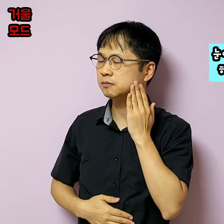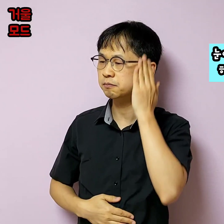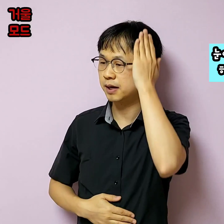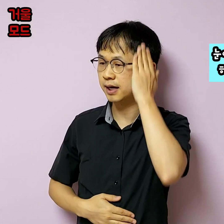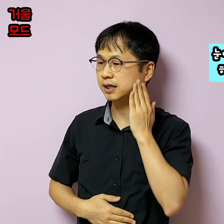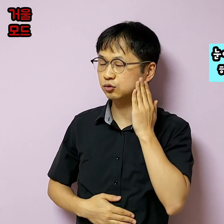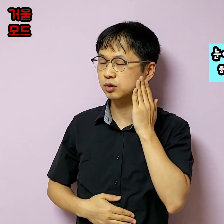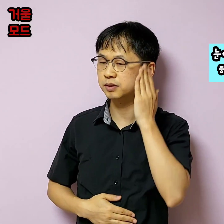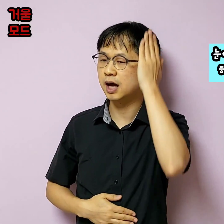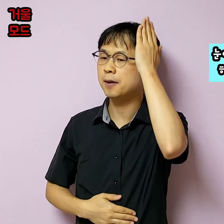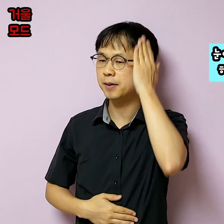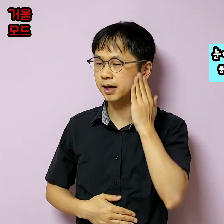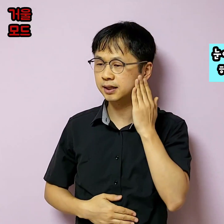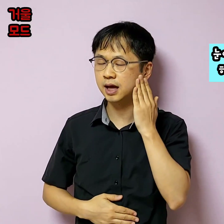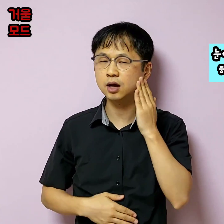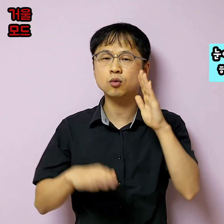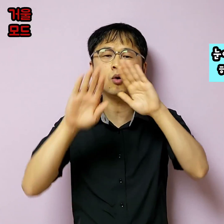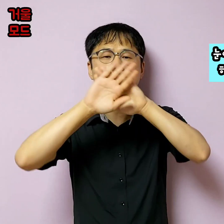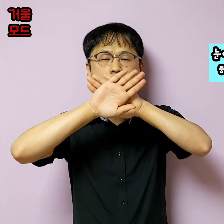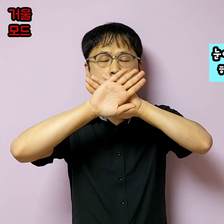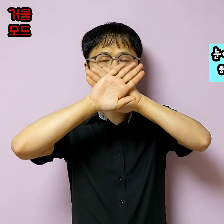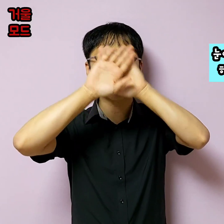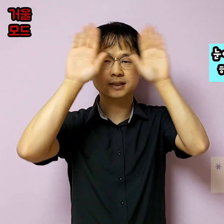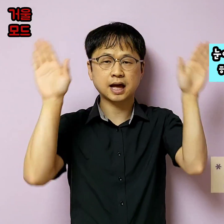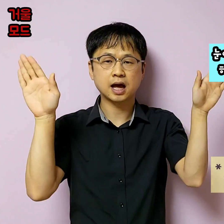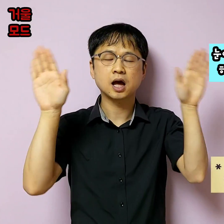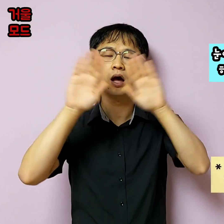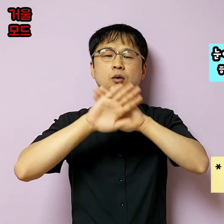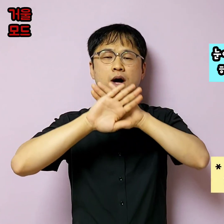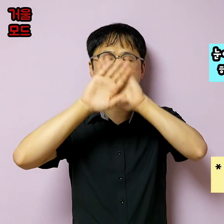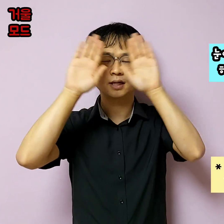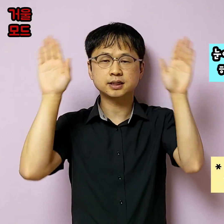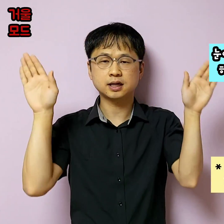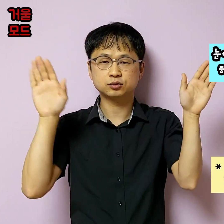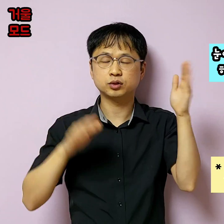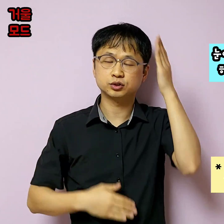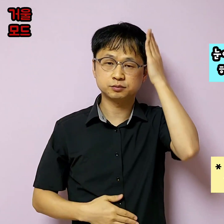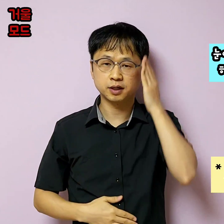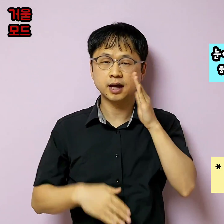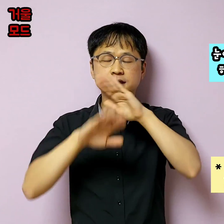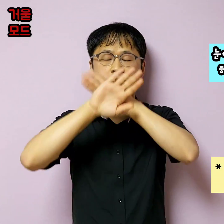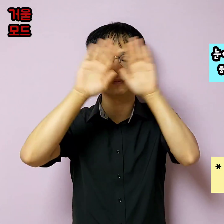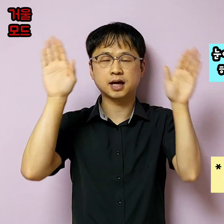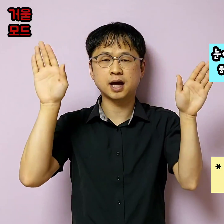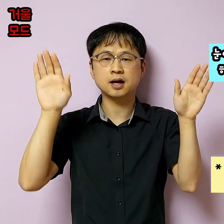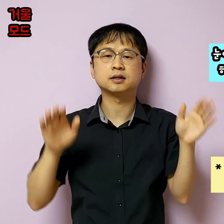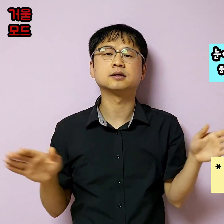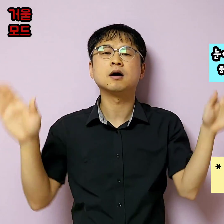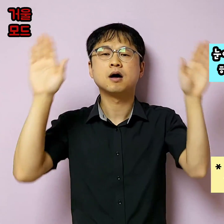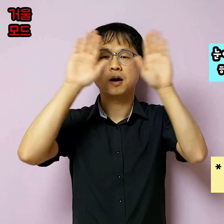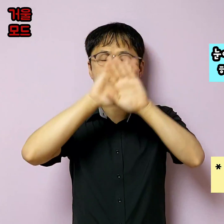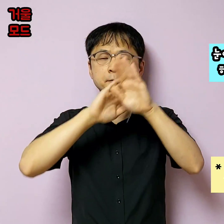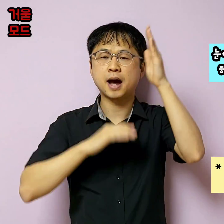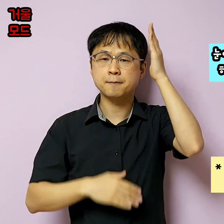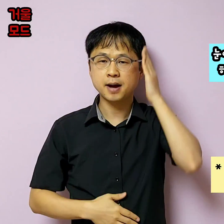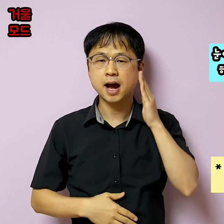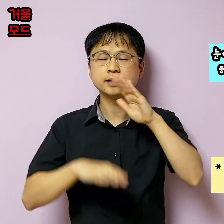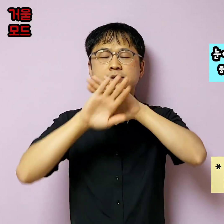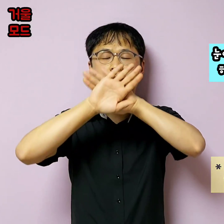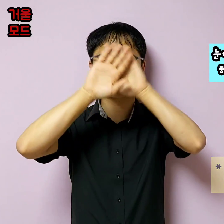다음 파랗다 수어입니다. 파랗다 하고 밝다, 환하다라는 수어 해주시면 하늘입니다. 그래서 밤